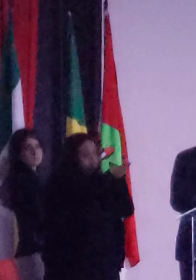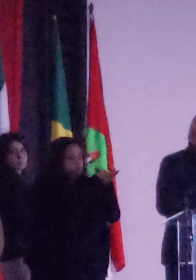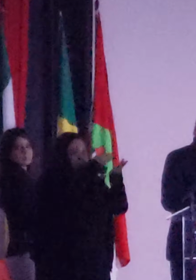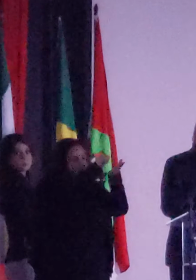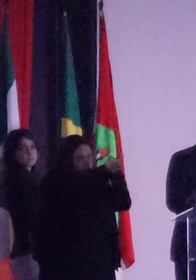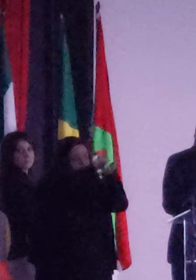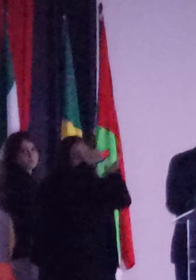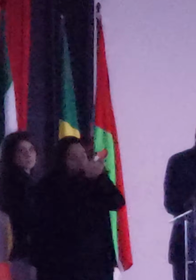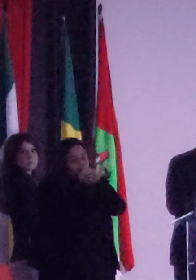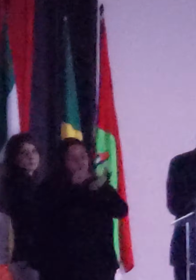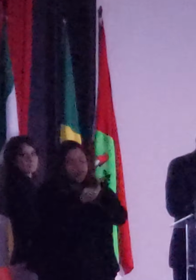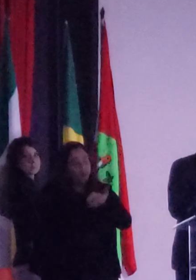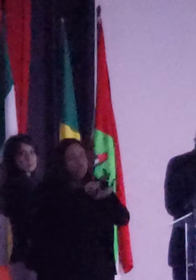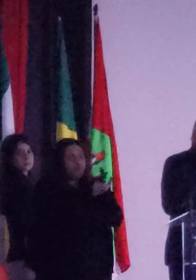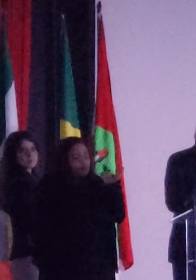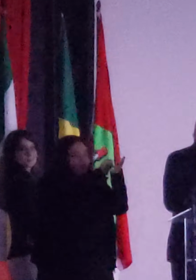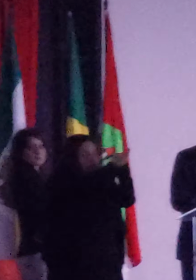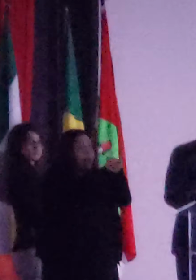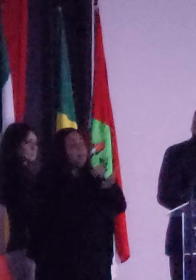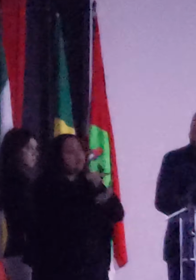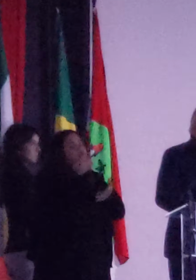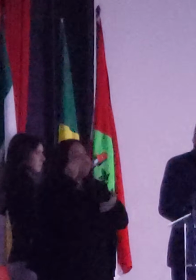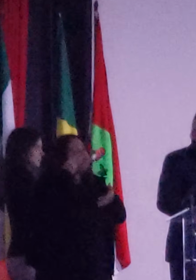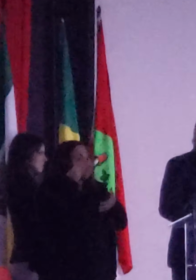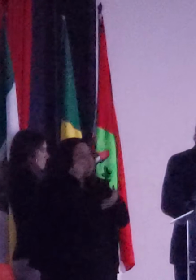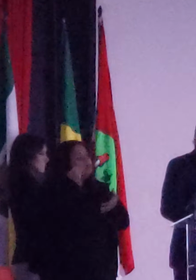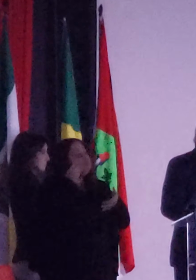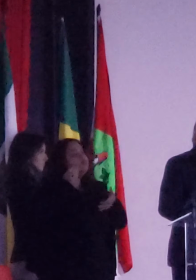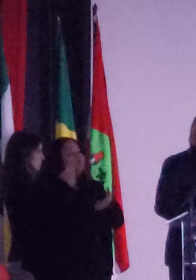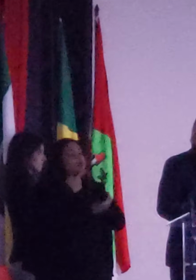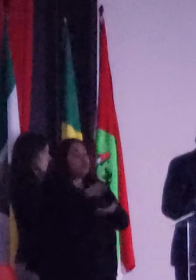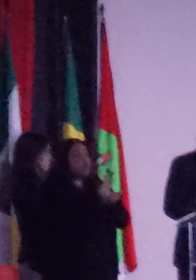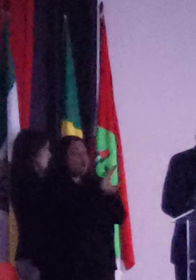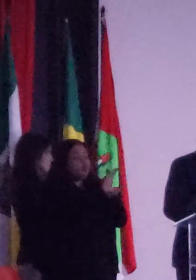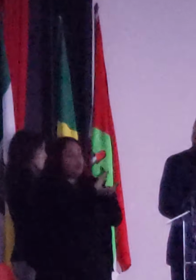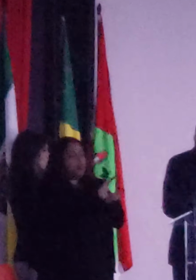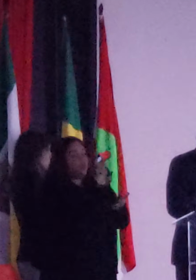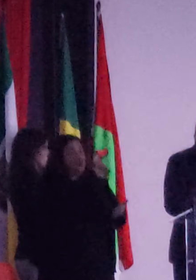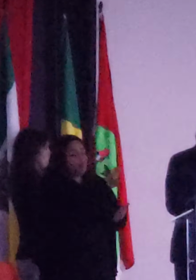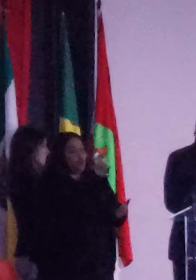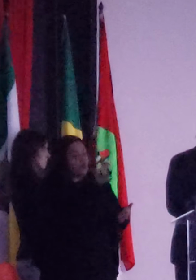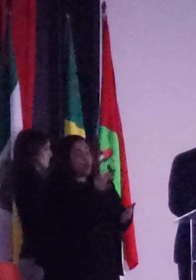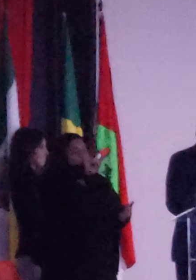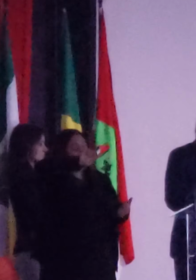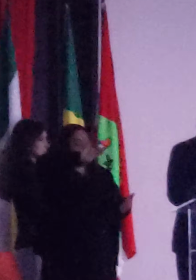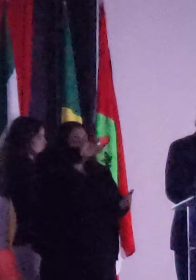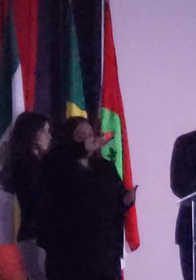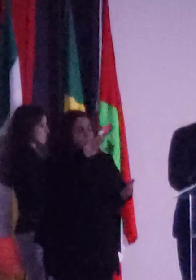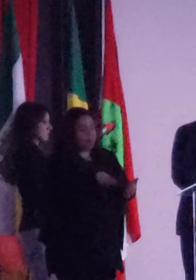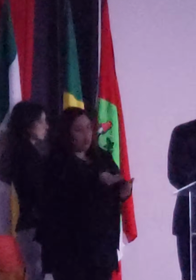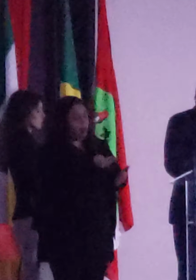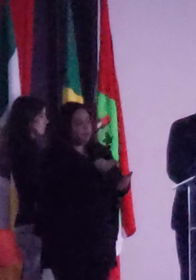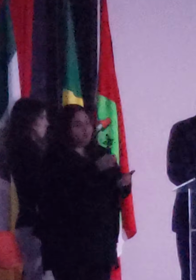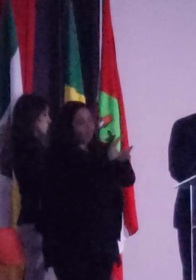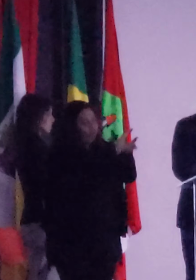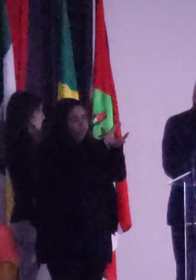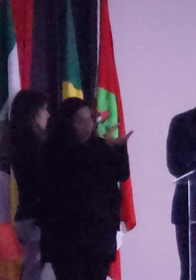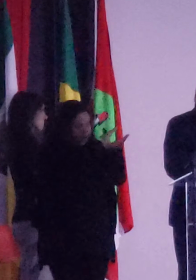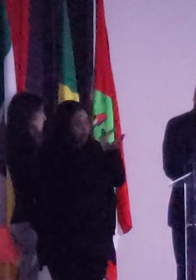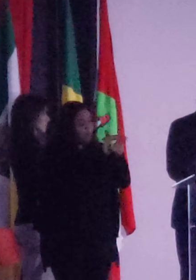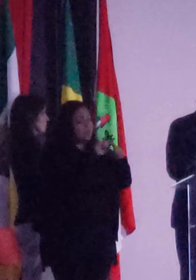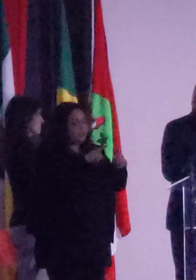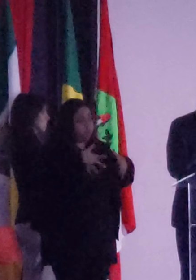da sua jurisdição, digamos assim, e conseguiu 55 milhões de livros para esses museus. Mas eu não